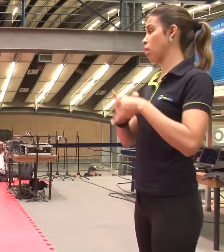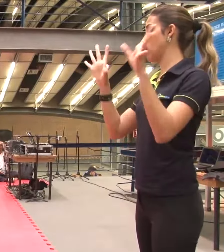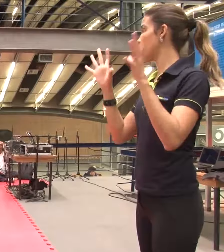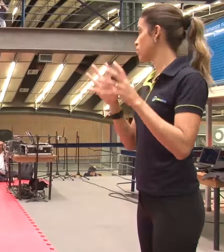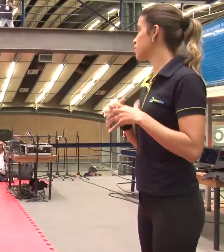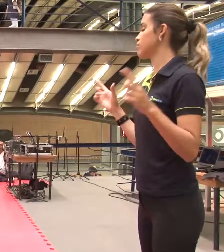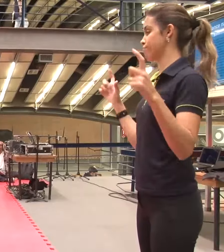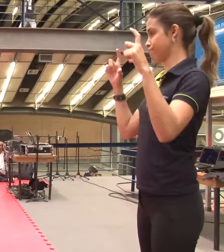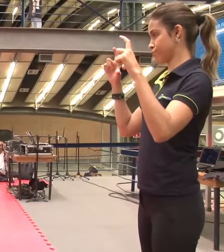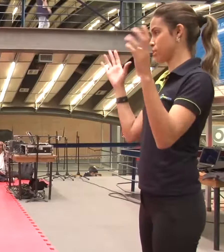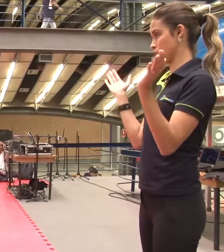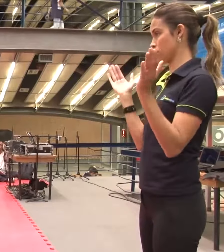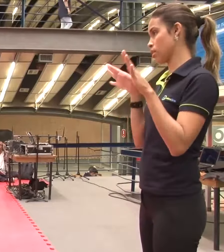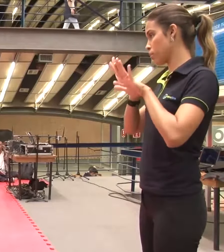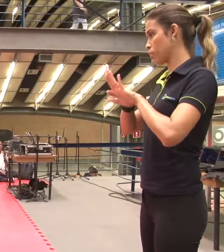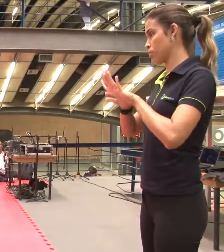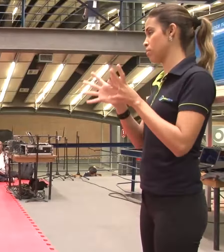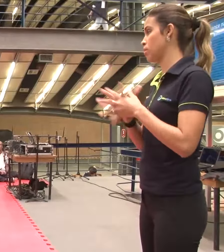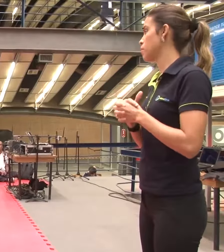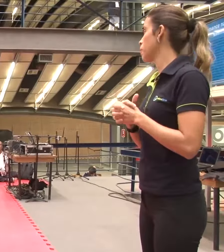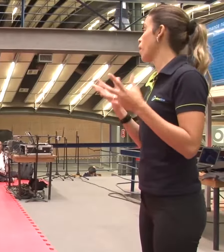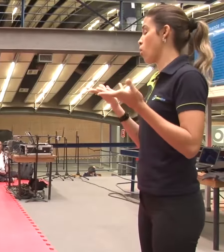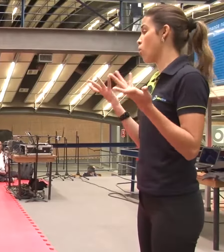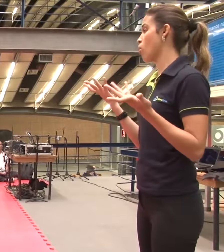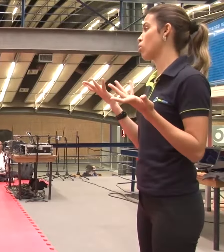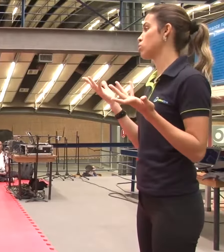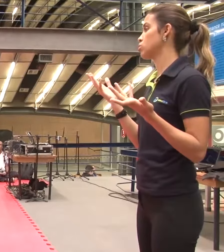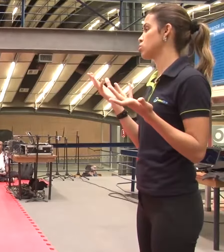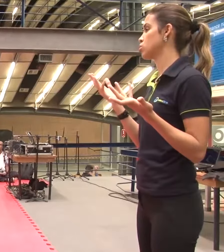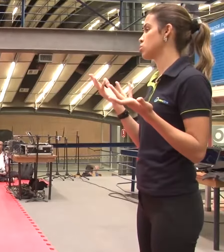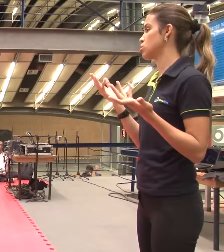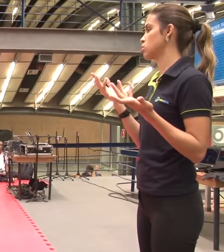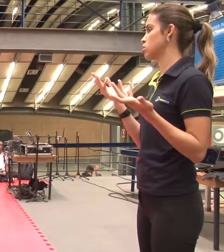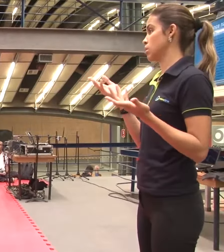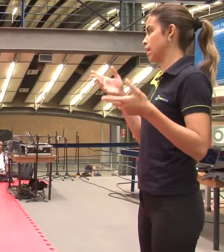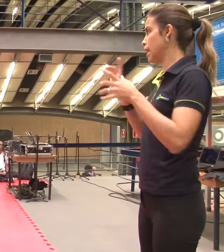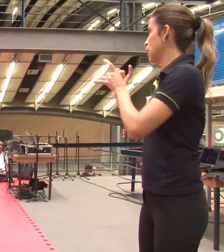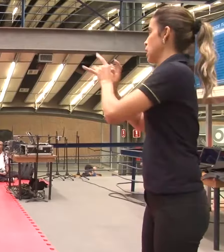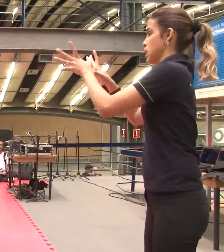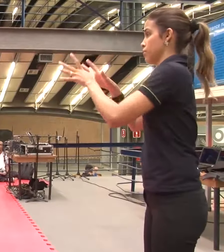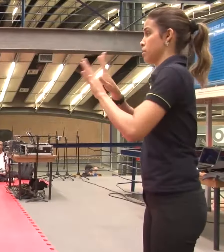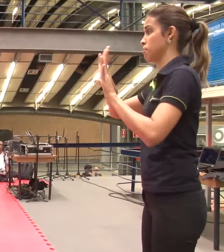Fechou parênteses. Hoje em dia, as coisas são assim, século XIX no máximo.